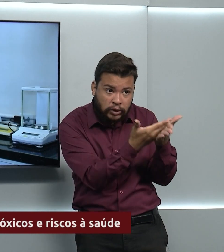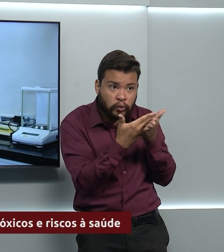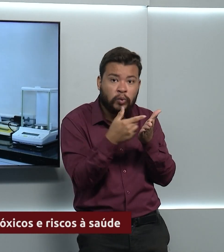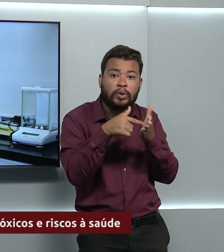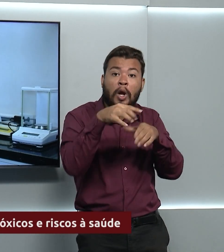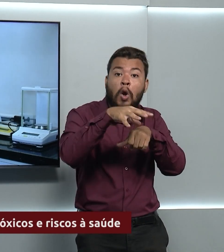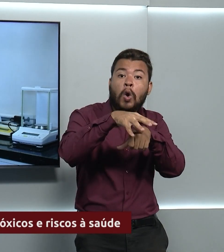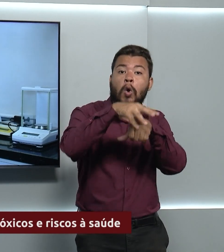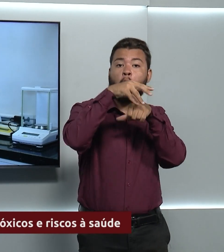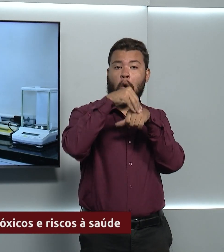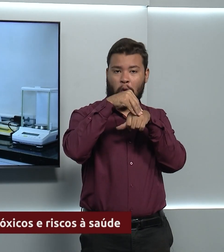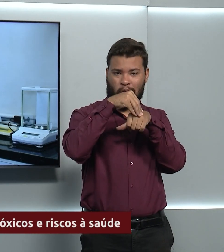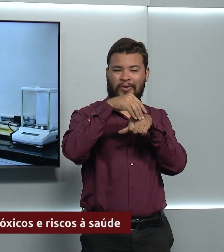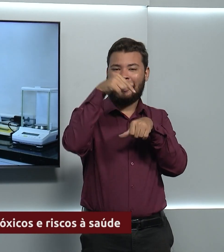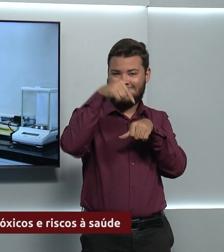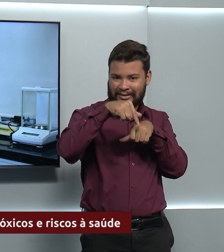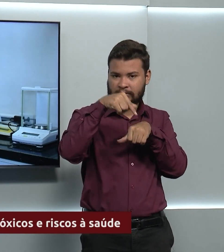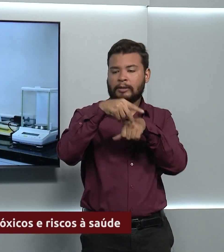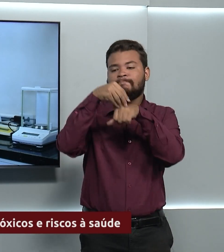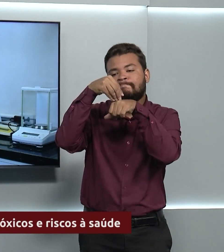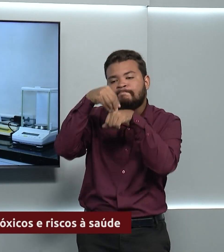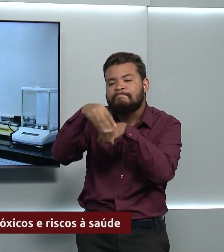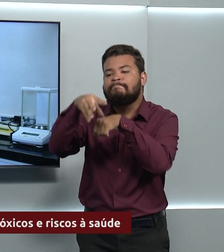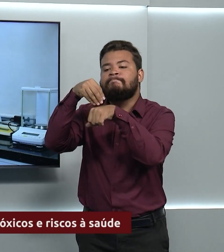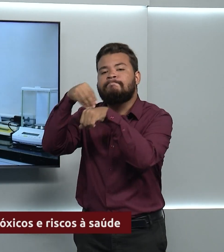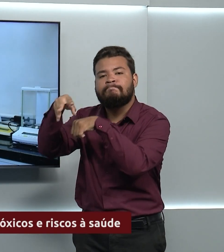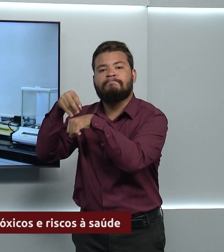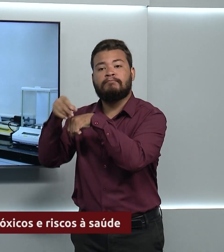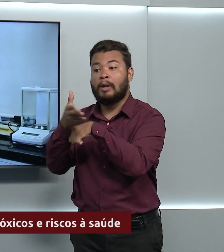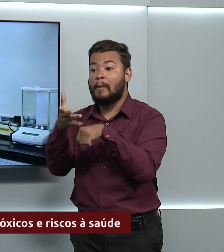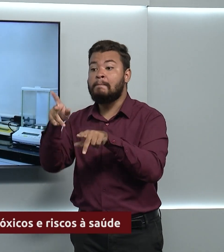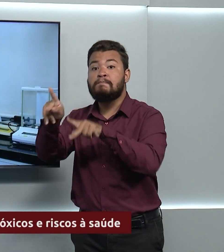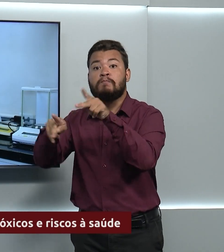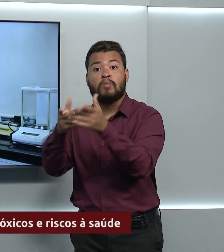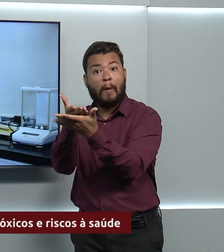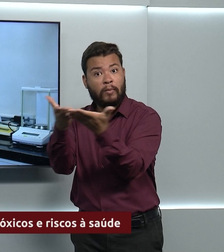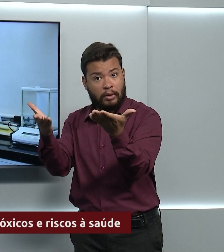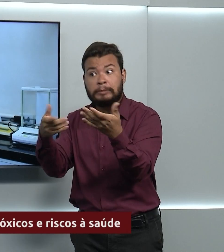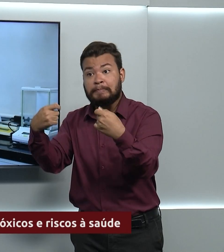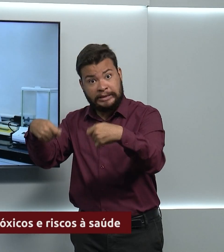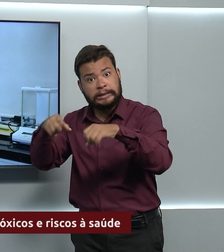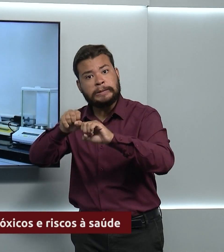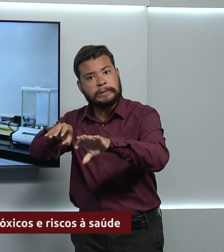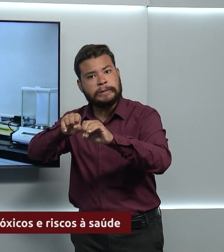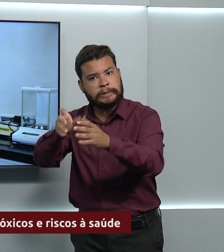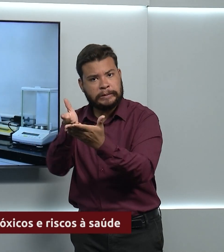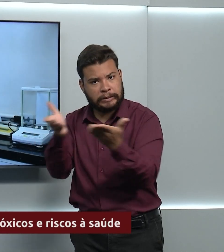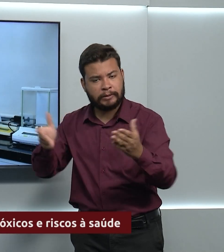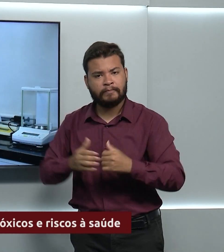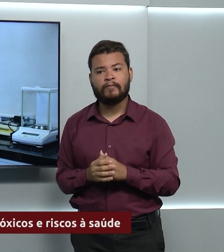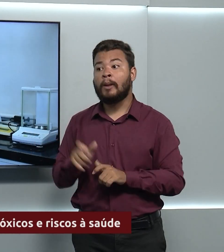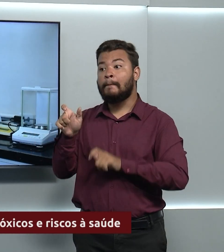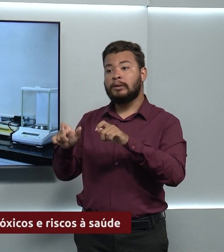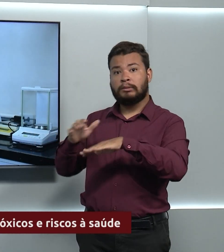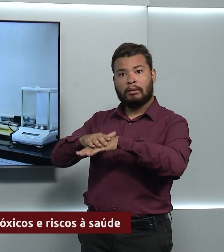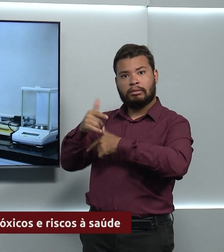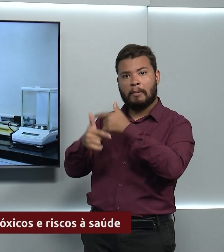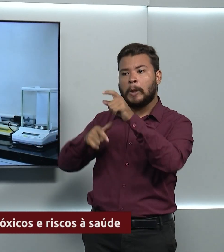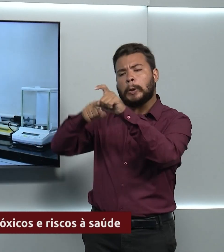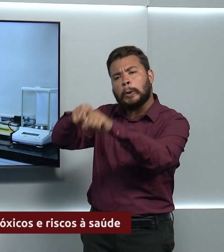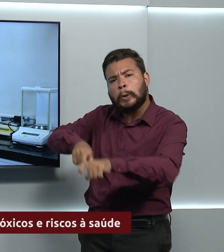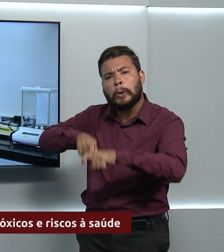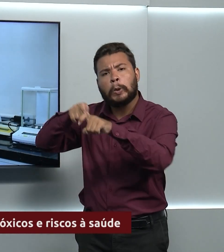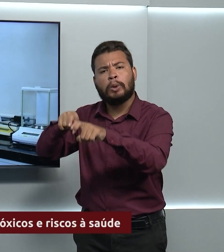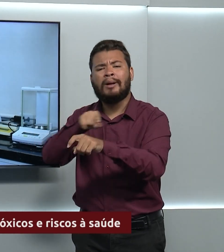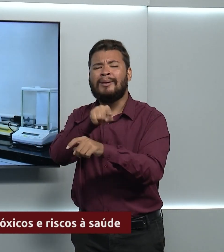a gente produz aqui dentro do laboratório, para a população que de fato precisa. Então, esses agricultores, na maioria das vezes, não